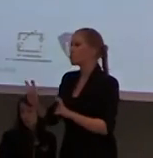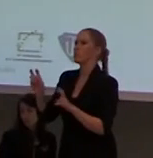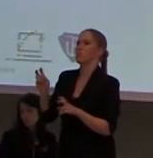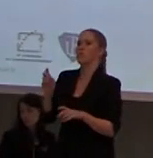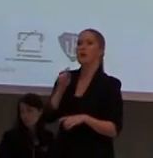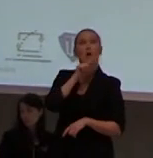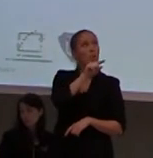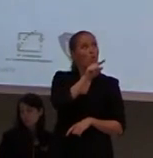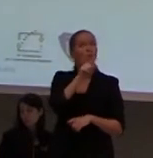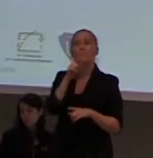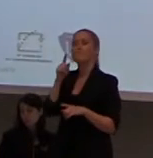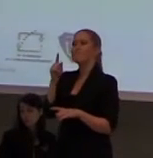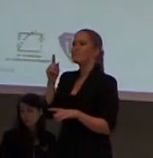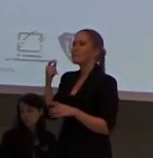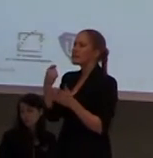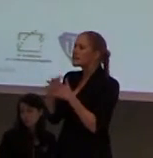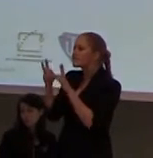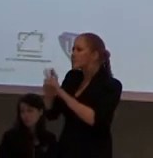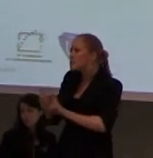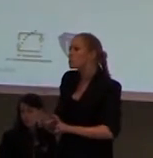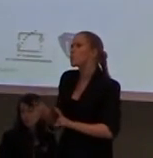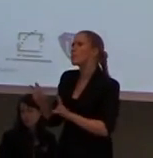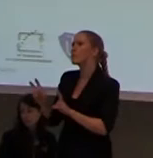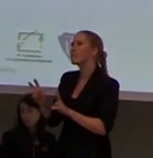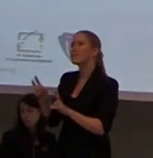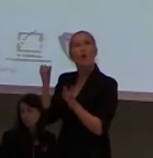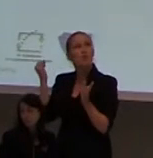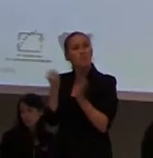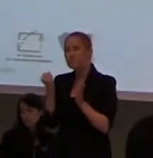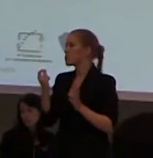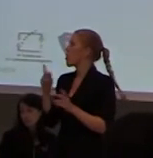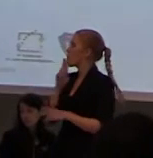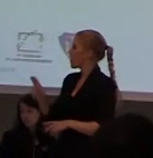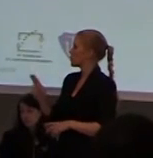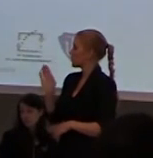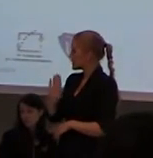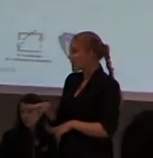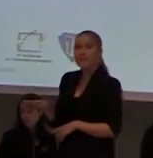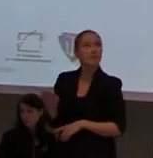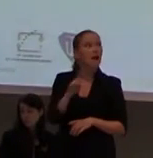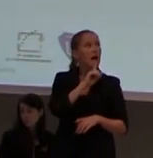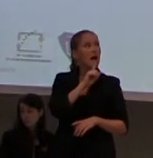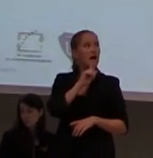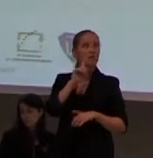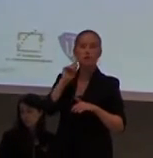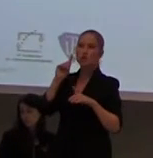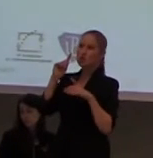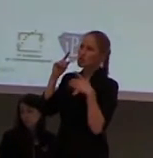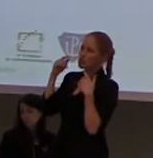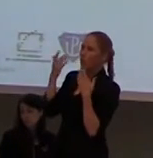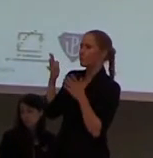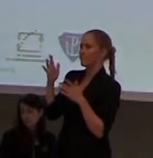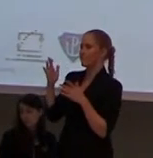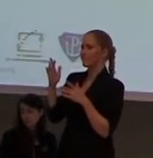Toto je první sjetina a jenom tedy potvrzuje to, co tušíme. 60% kolegů